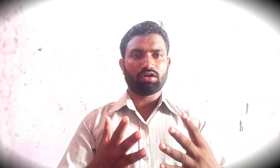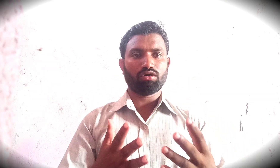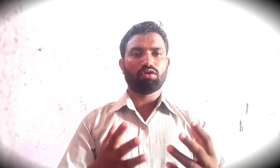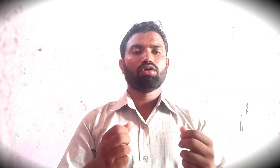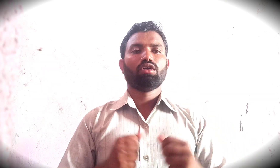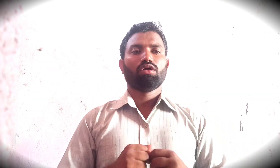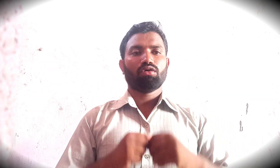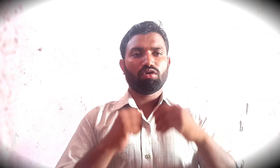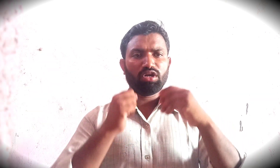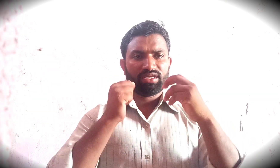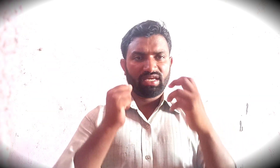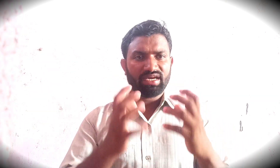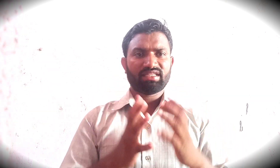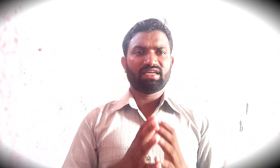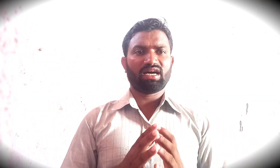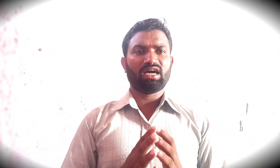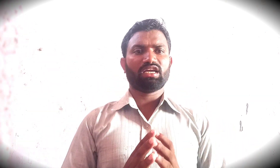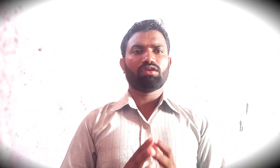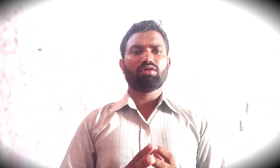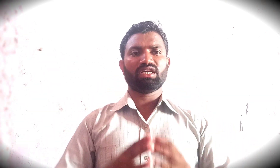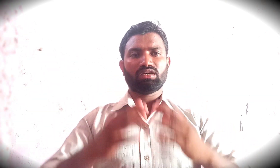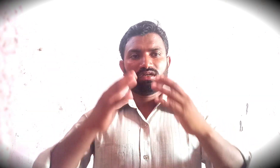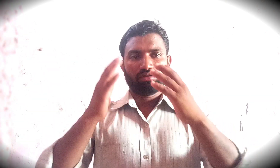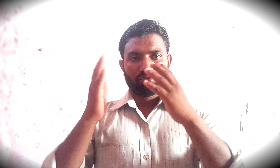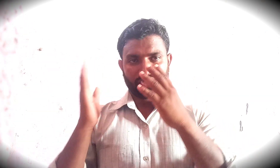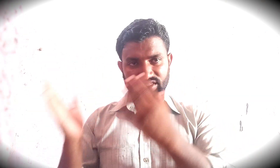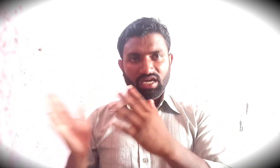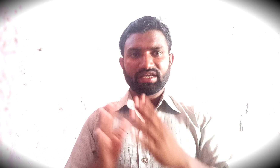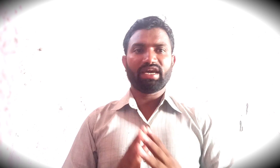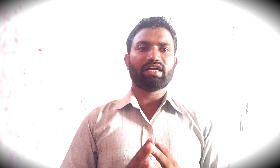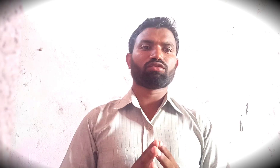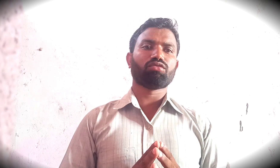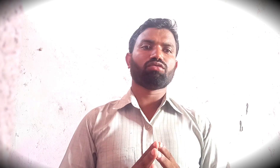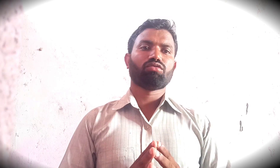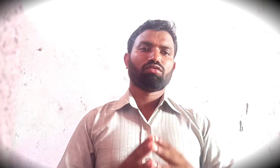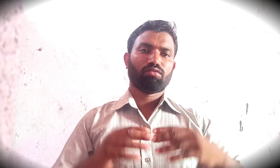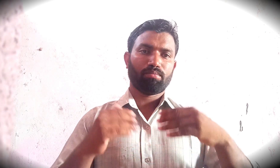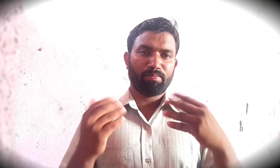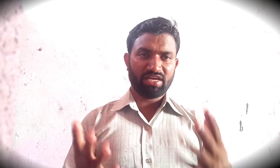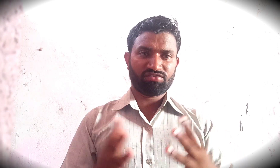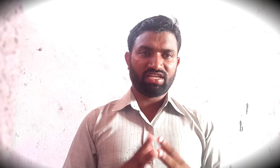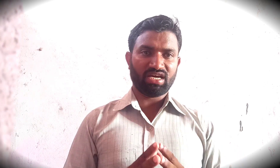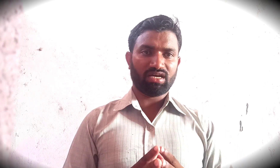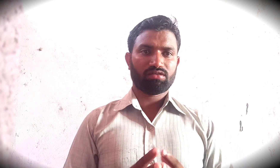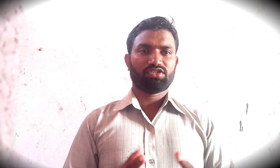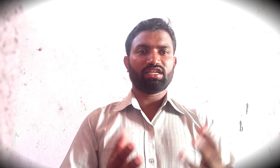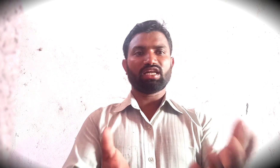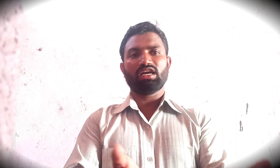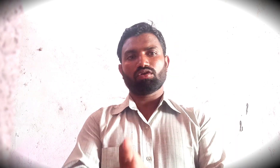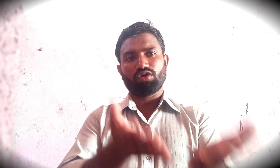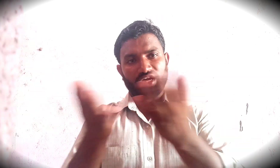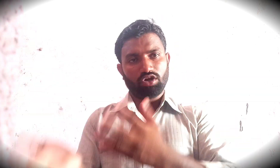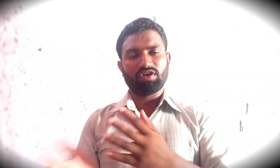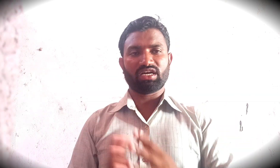रहो, और ये अधिकार इन्होंने शैतान के हाथों बेच दिया, शैतान को हैंडओवर कर